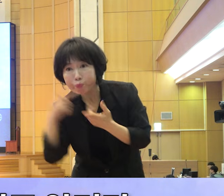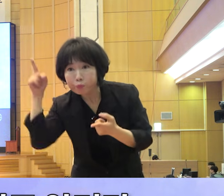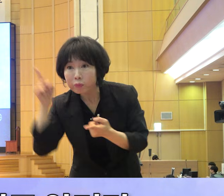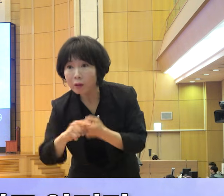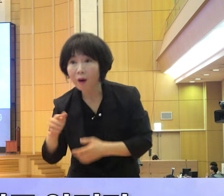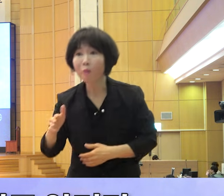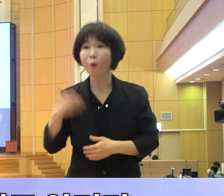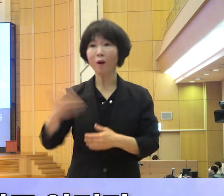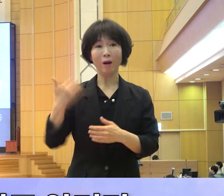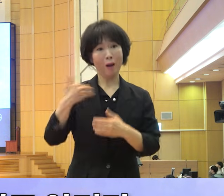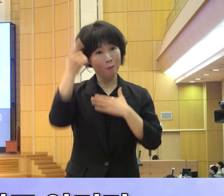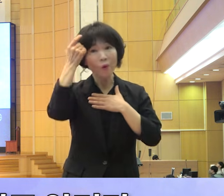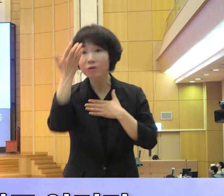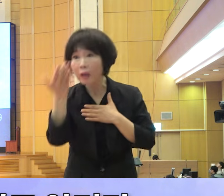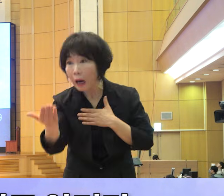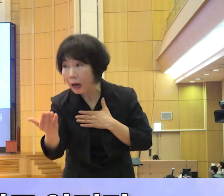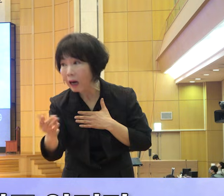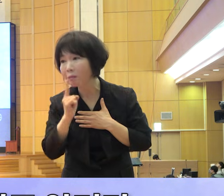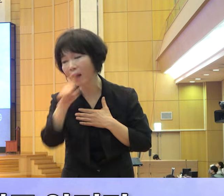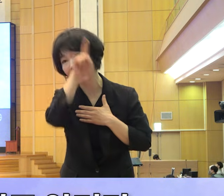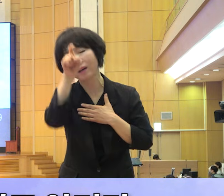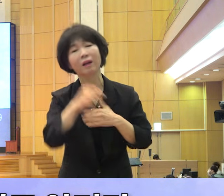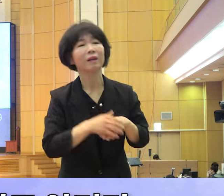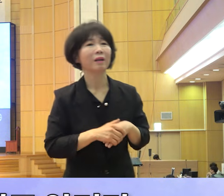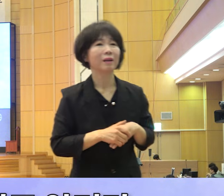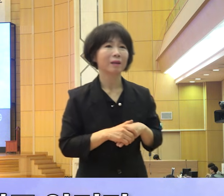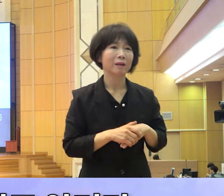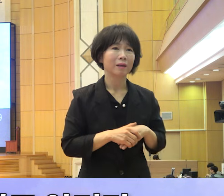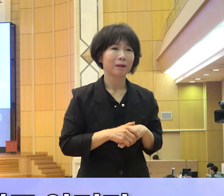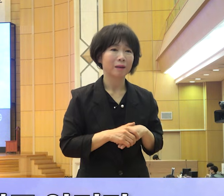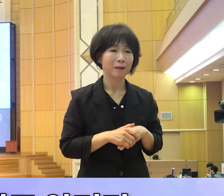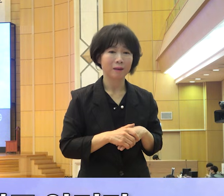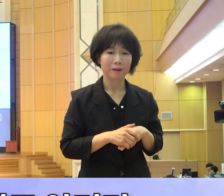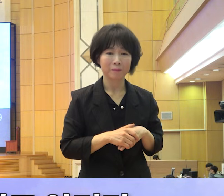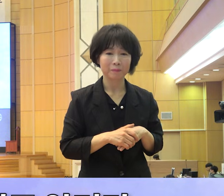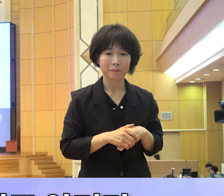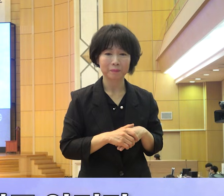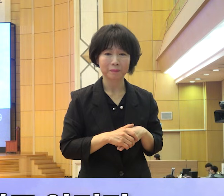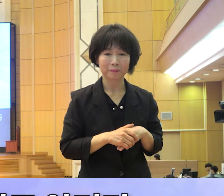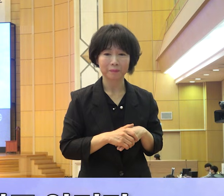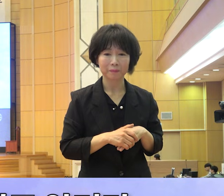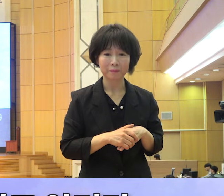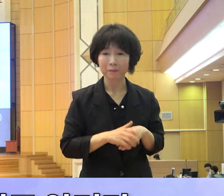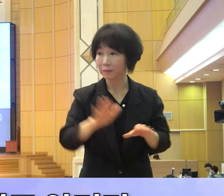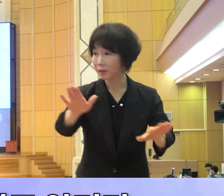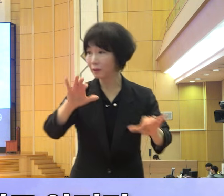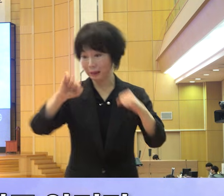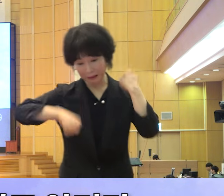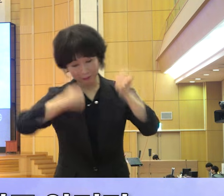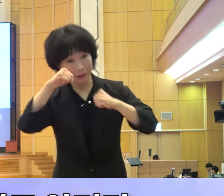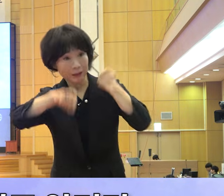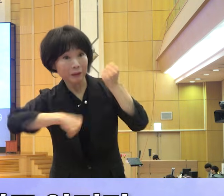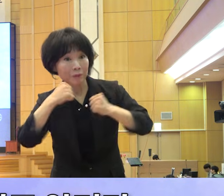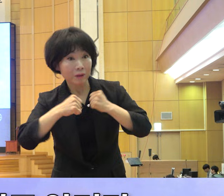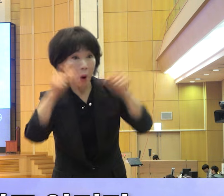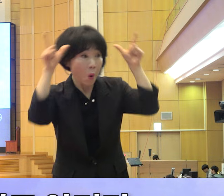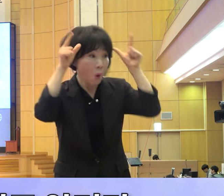백성들은 어찌 나를 알지 못하냐 이거예요. 짐승들도 자기 주인을 알아보는데,